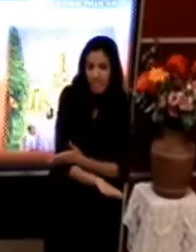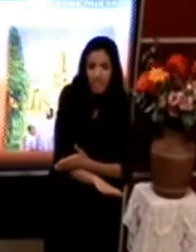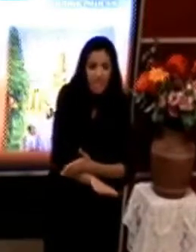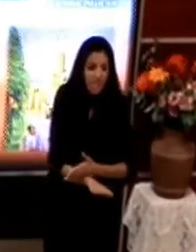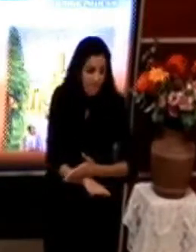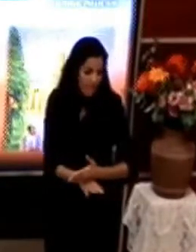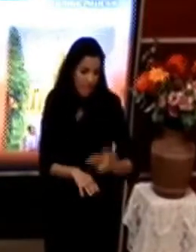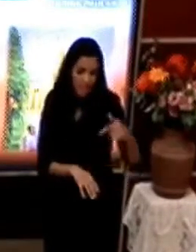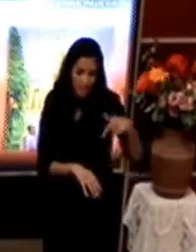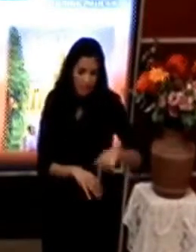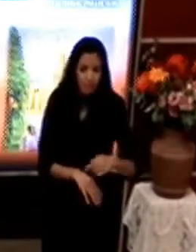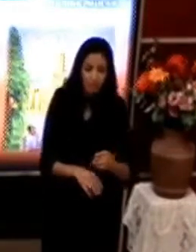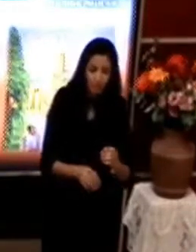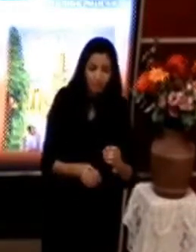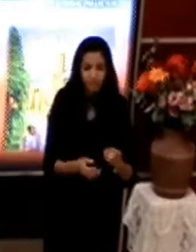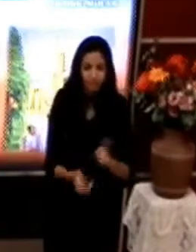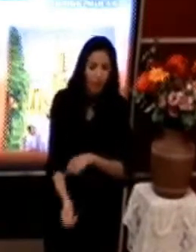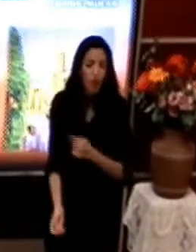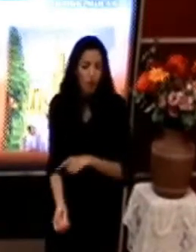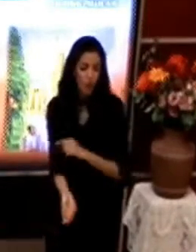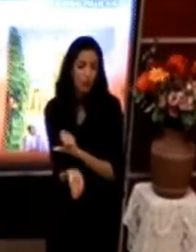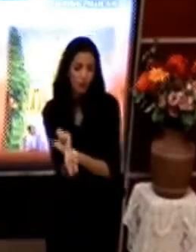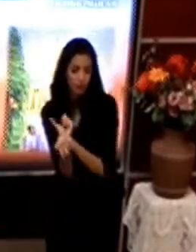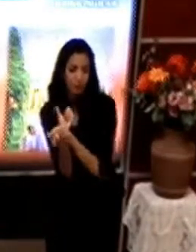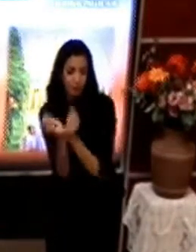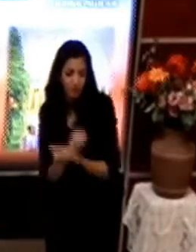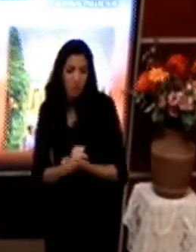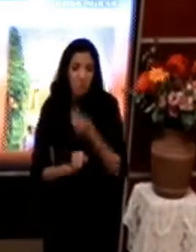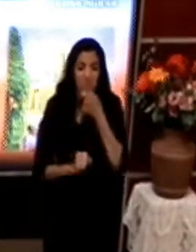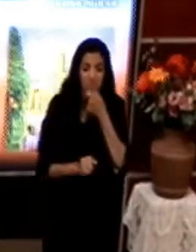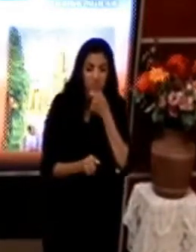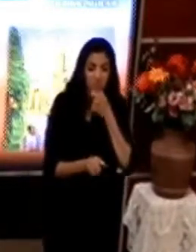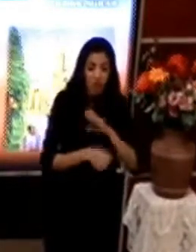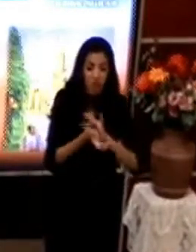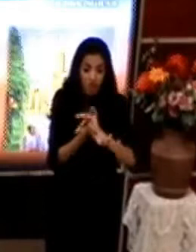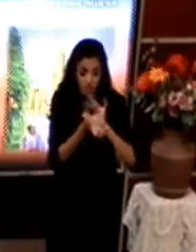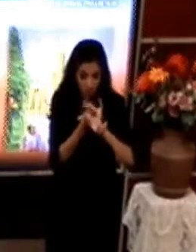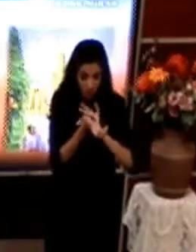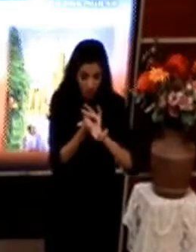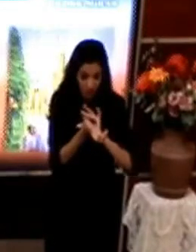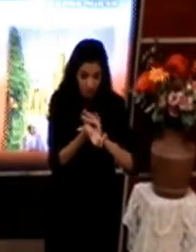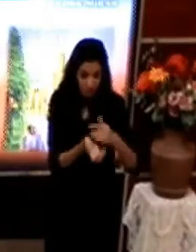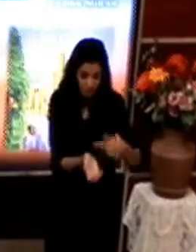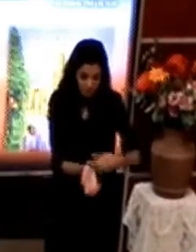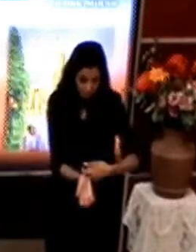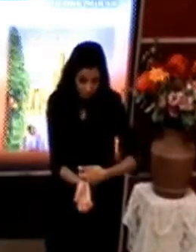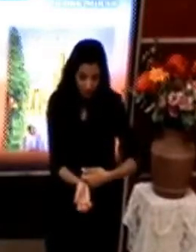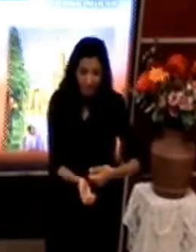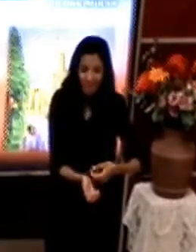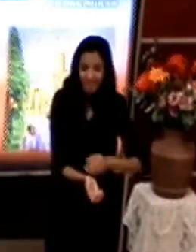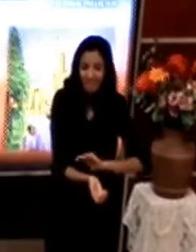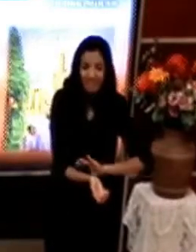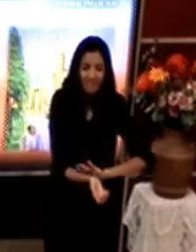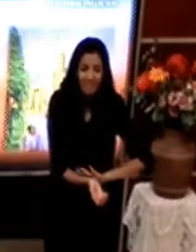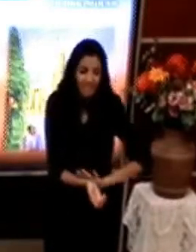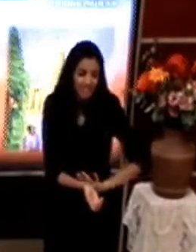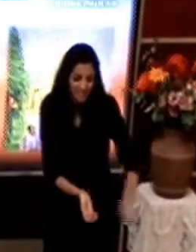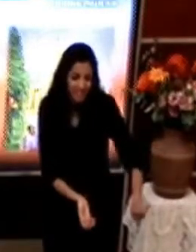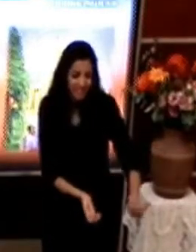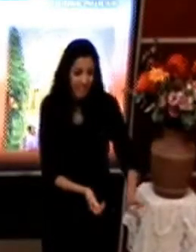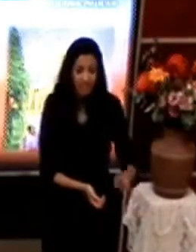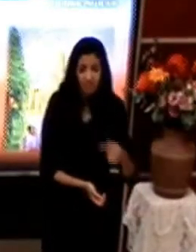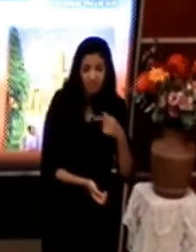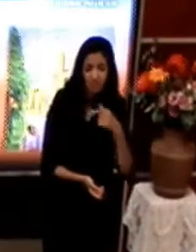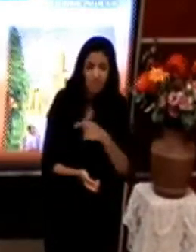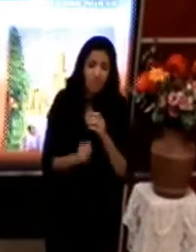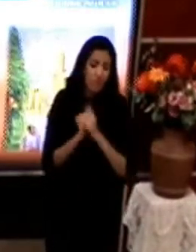sé que a veces los tratamientos para dejar las drogas son bastante caros, pero a mí me salió re barato, me salieron un